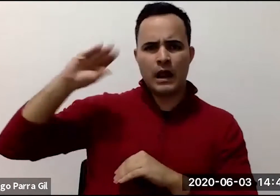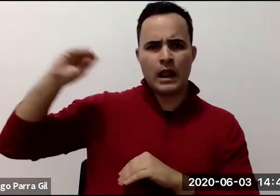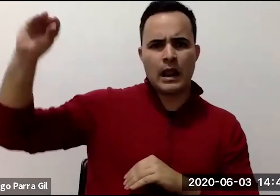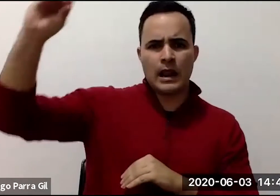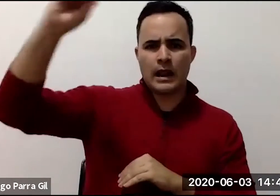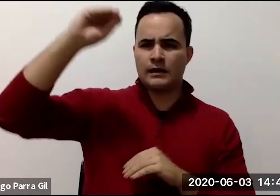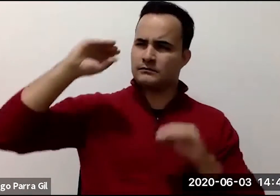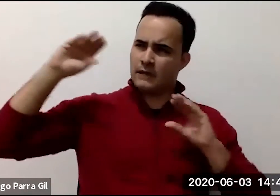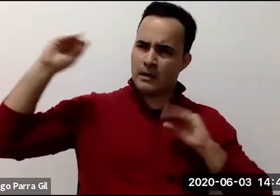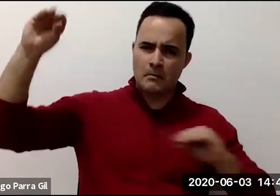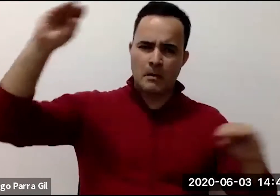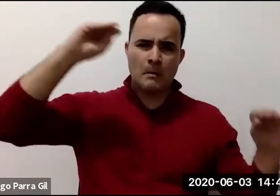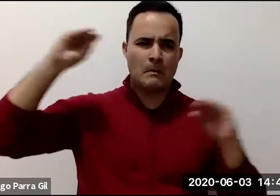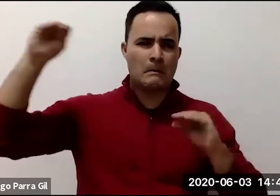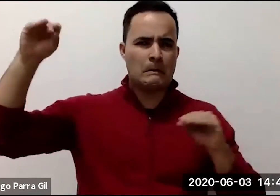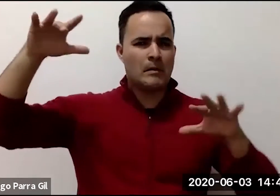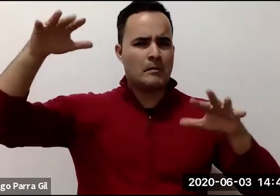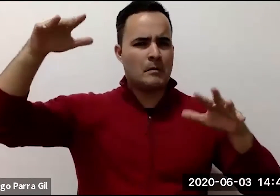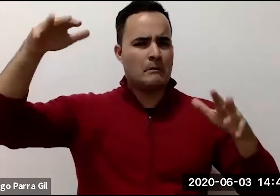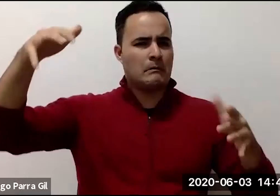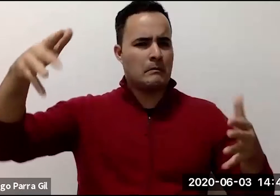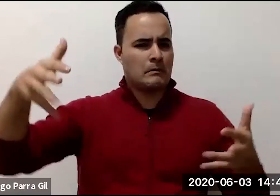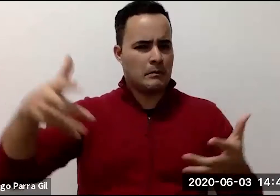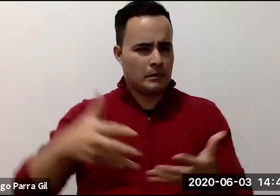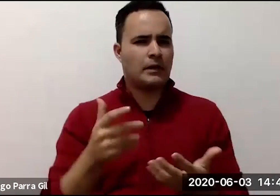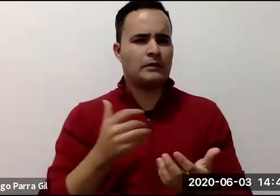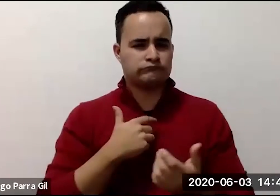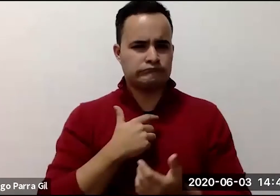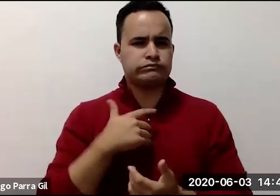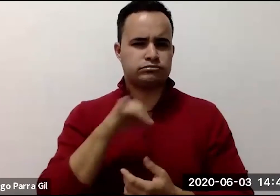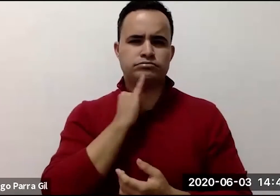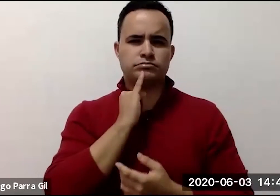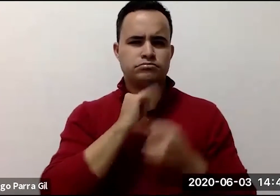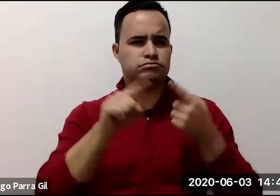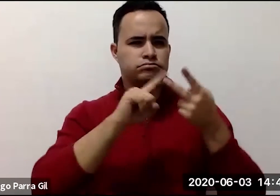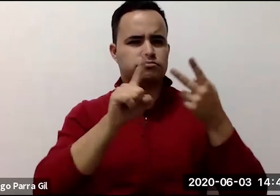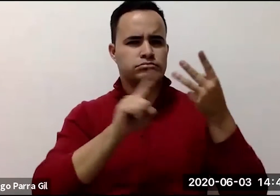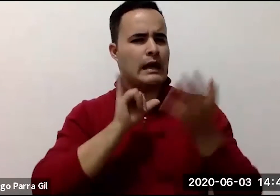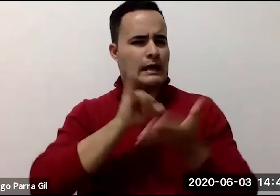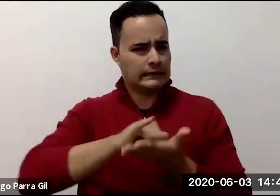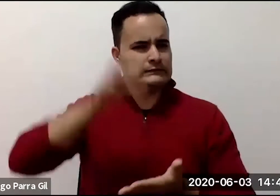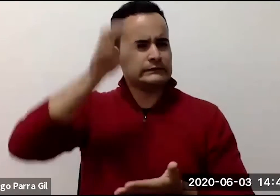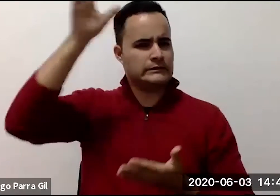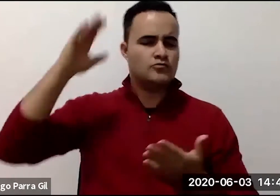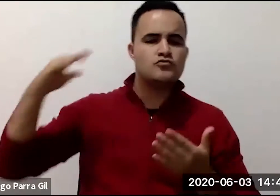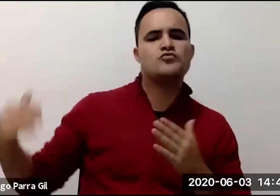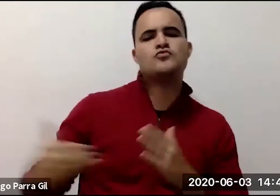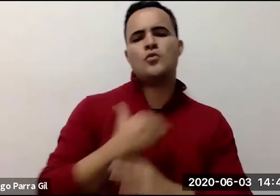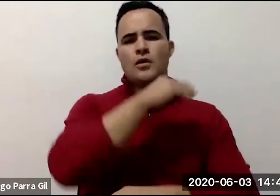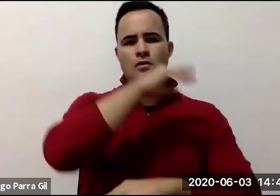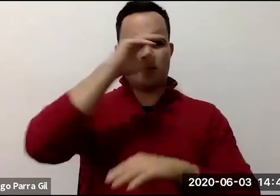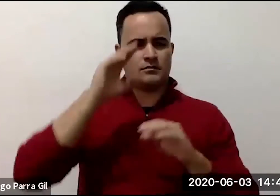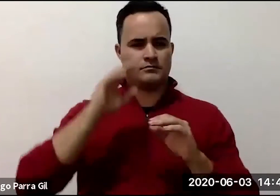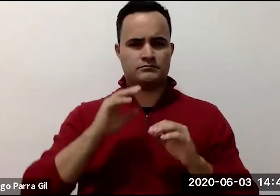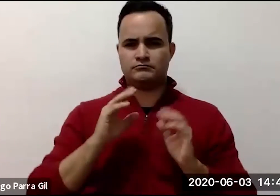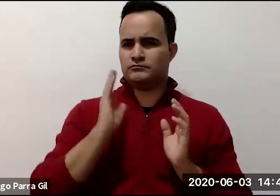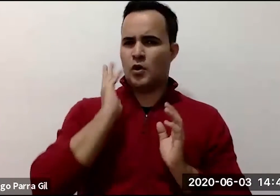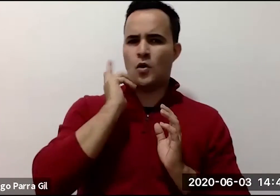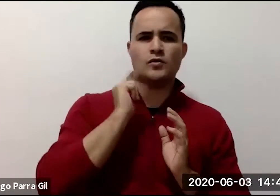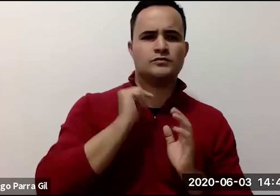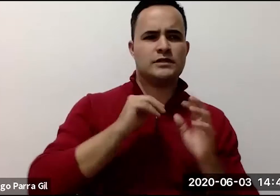de muchas maneras, en muchas lenguas, como nueva normalidad. Pues mi hipótesis para hoy, en